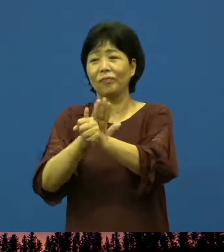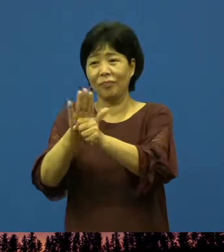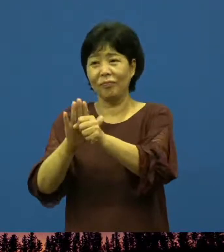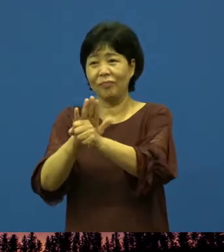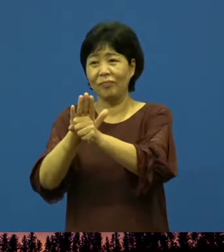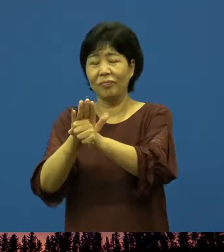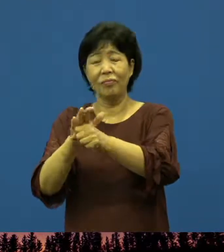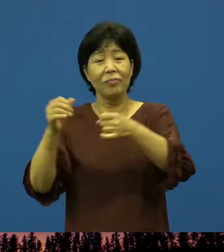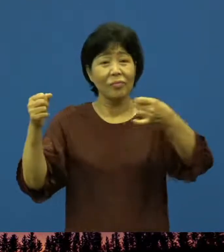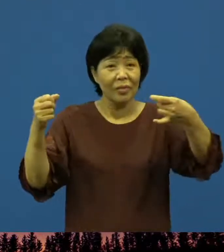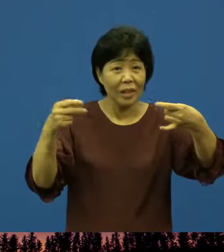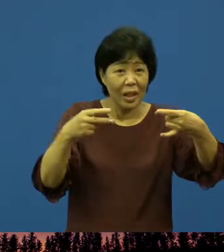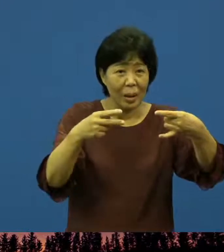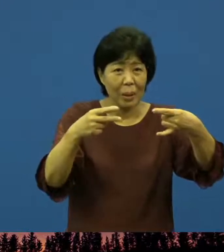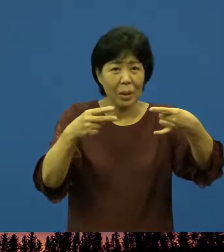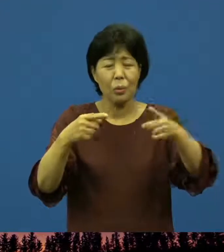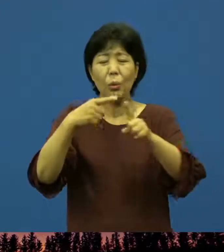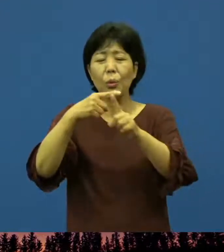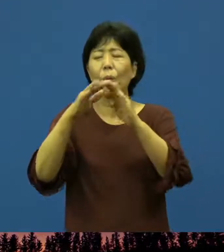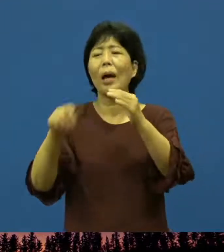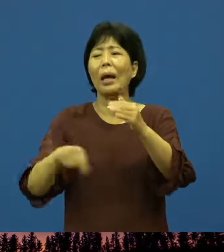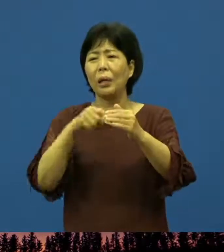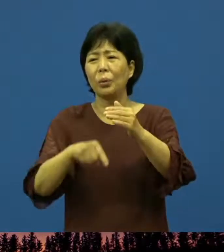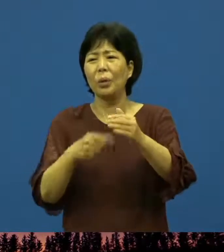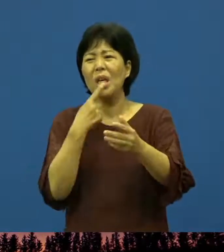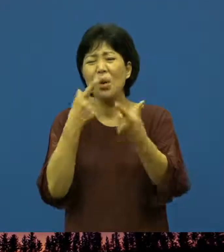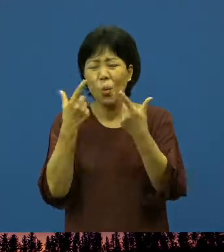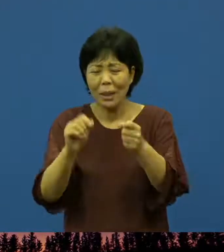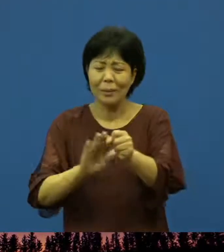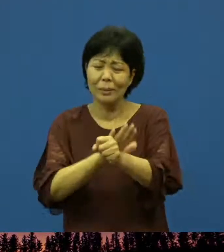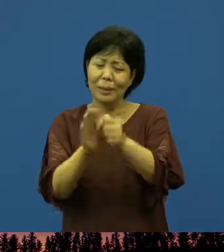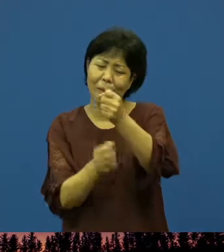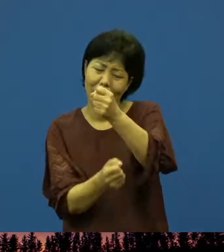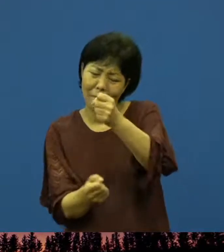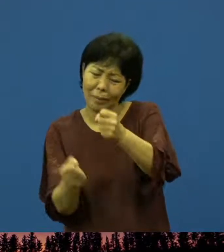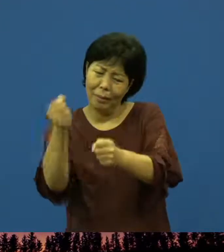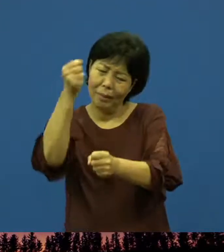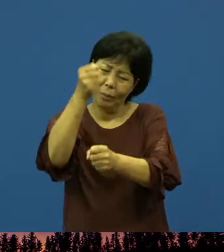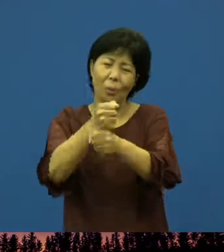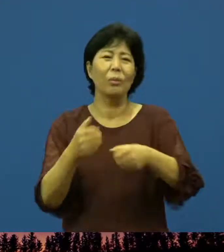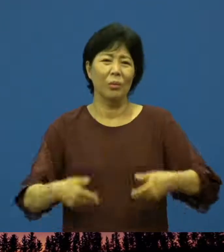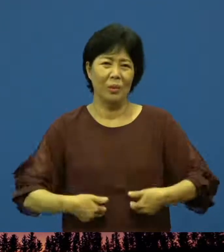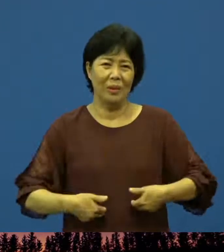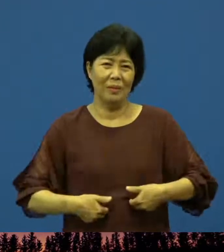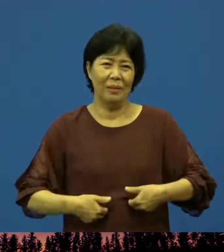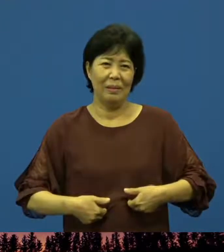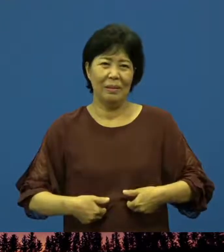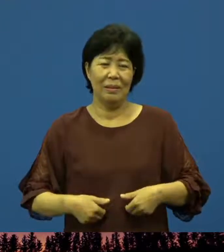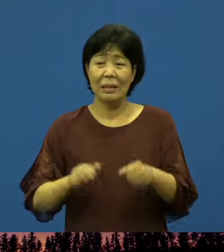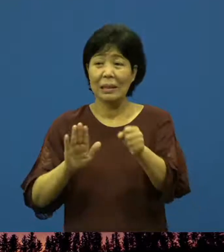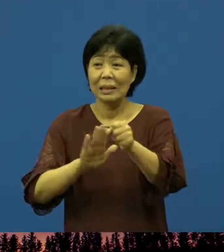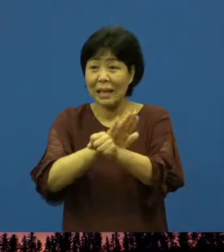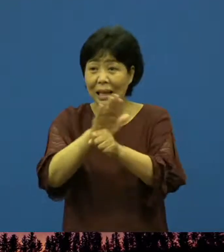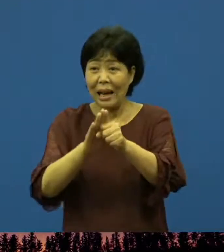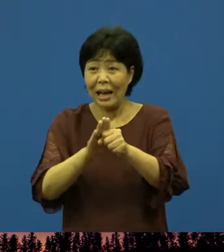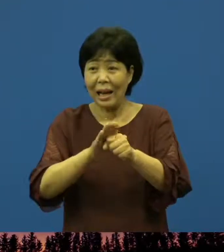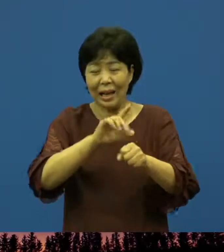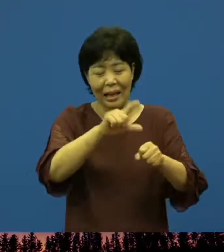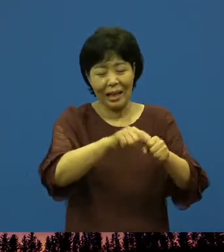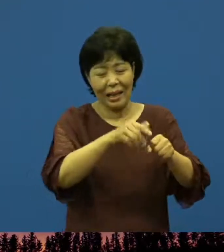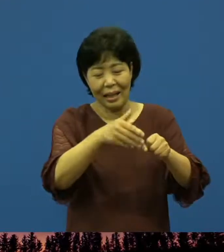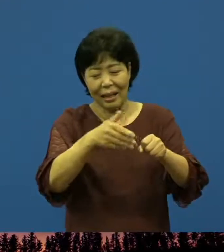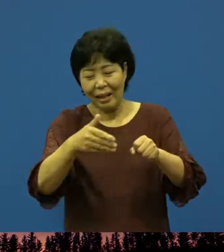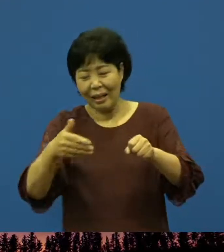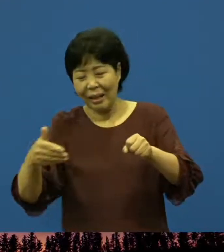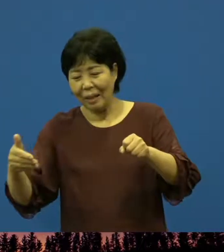에베소 교회에서가 그 사랑을 경험했단 말이죠. 근데 그럼에도 불구하고 그 사랑이 세월이 흐르면서 식어져가 그리고